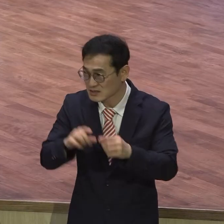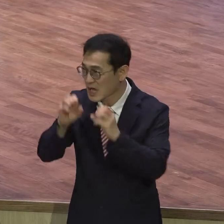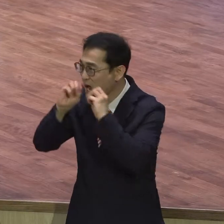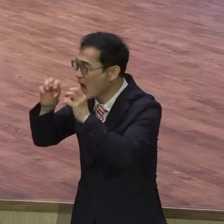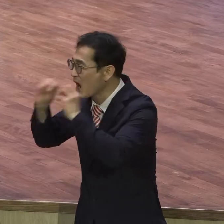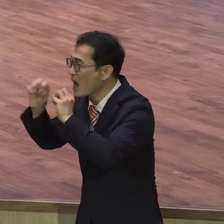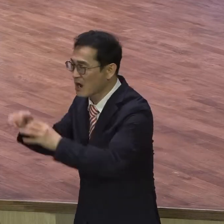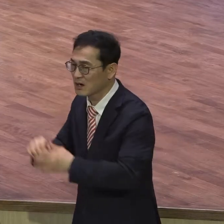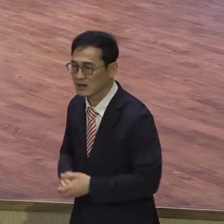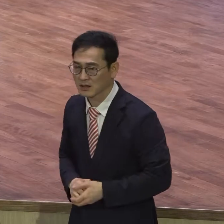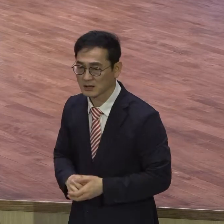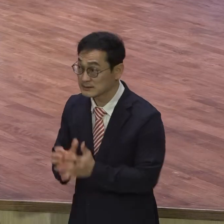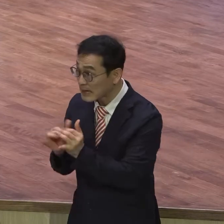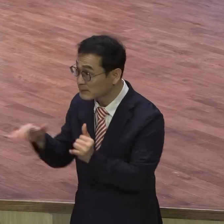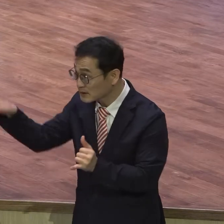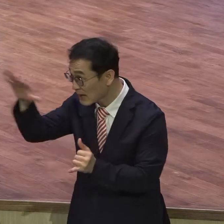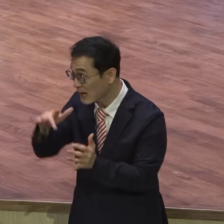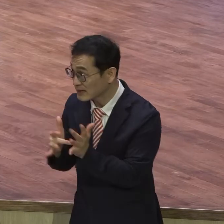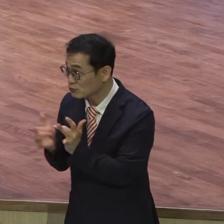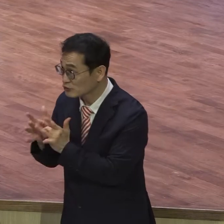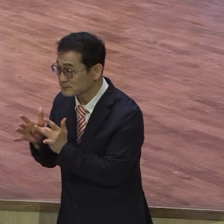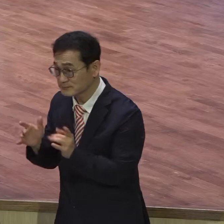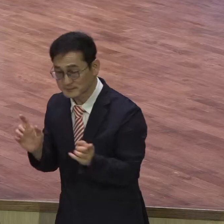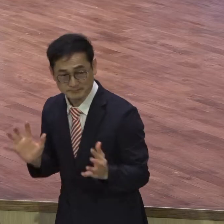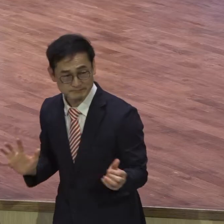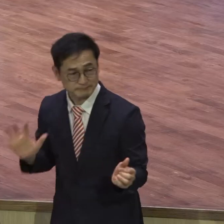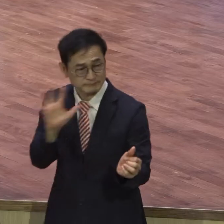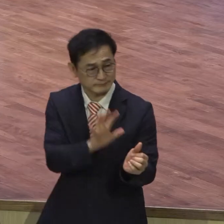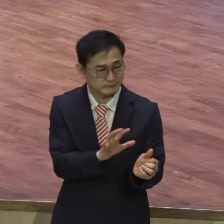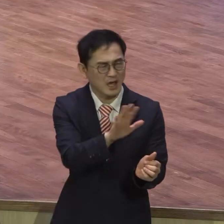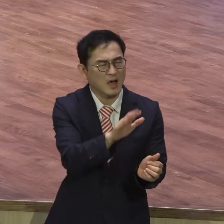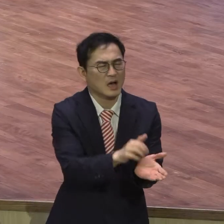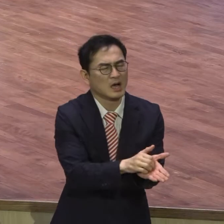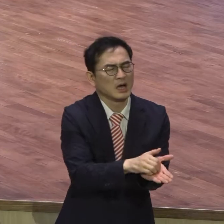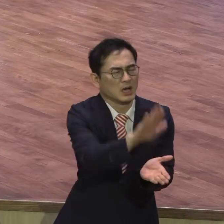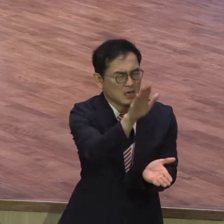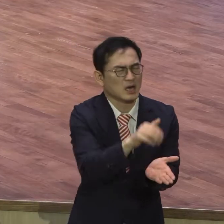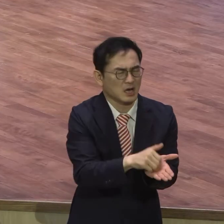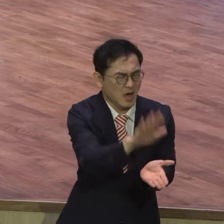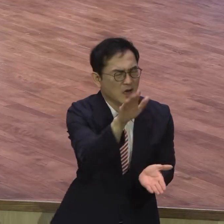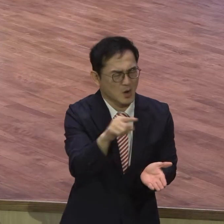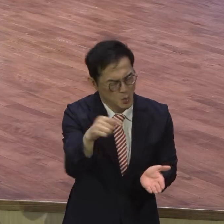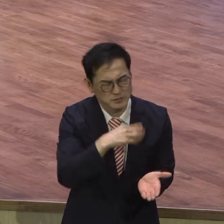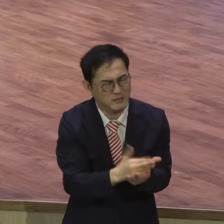시내가 예수를 만나러 나가서 보고 그 지방에서 떠나시기를 강구하더라